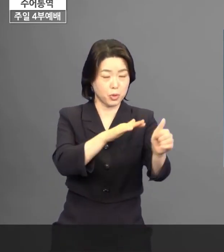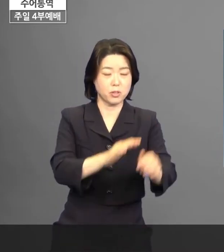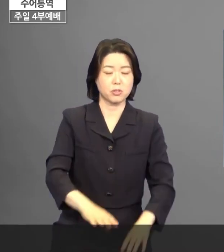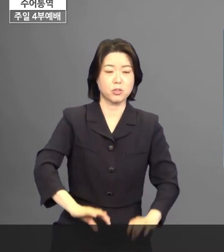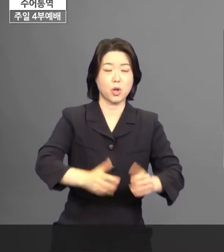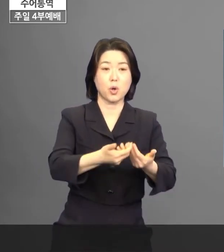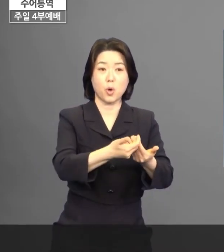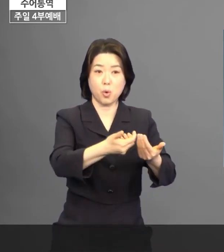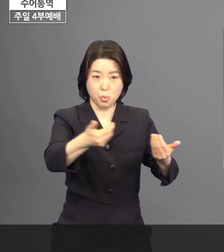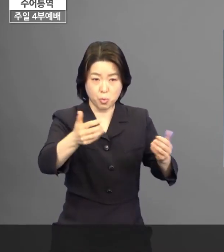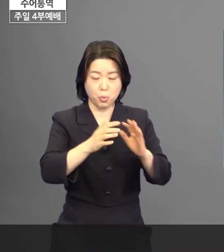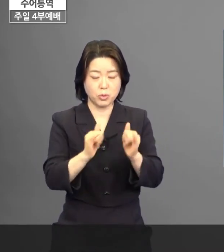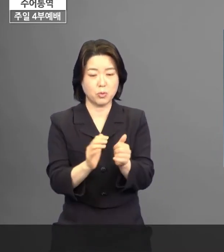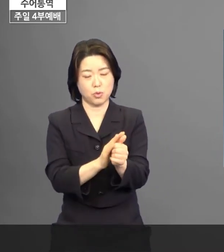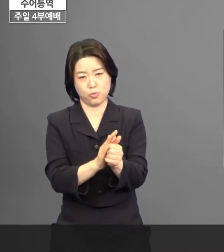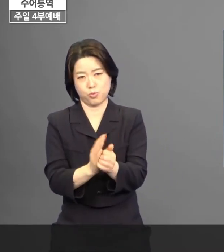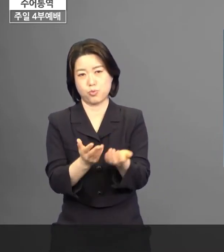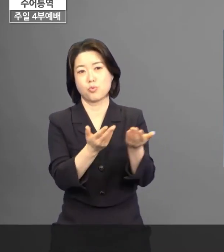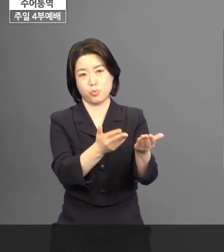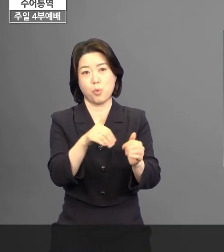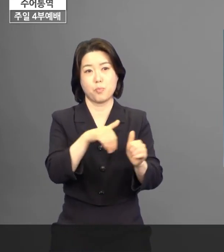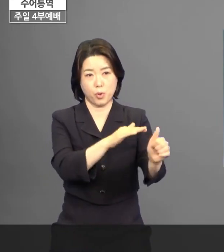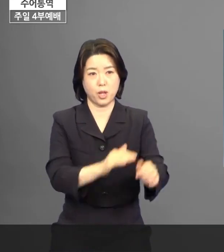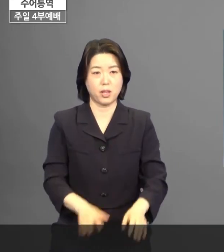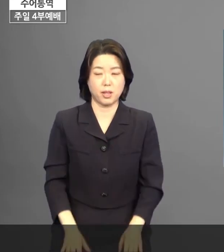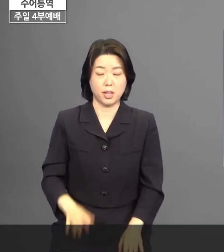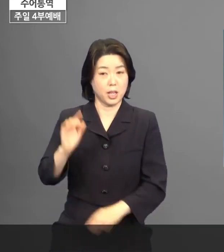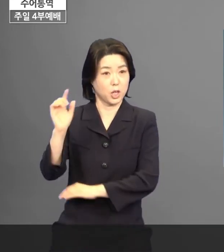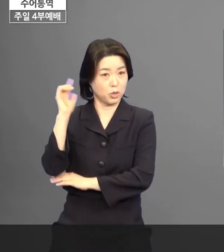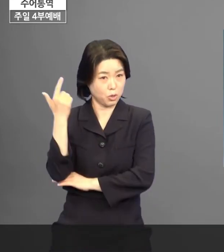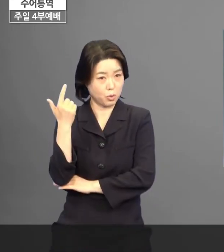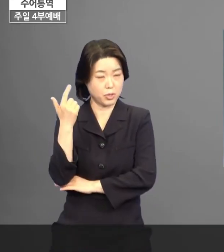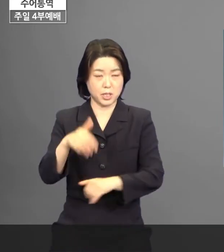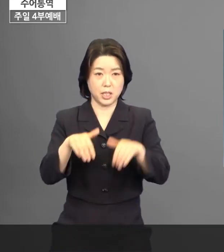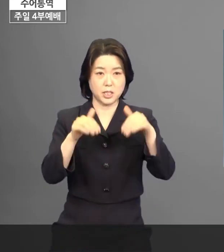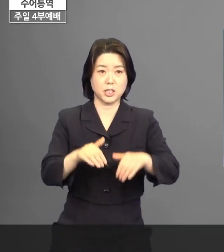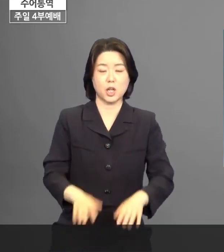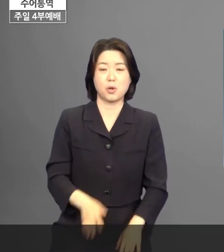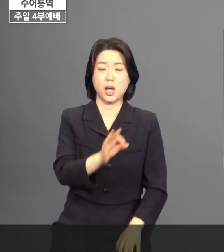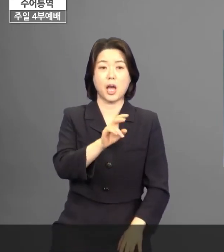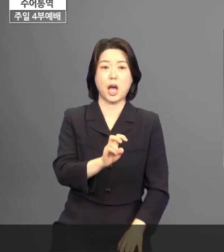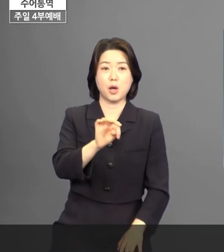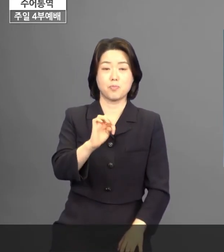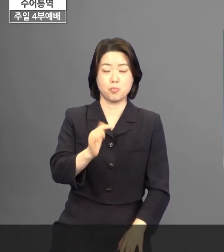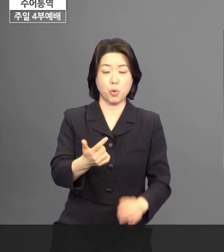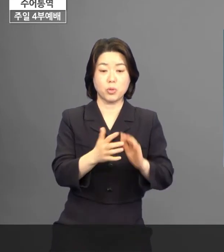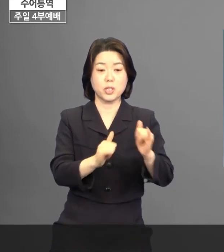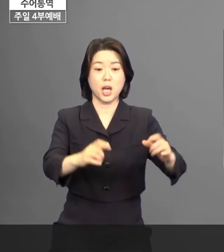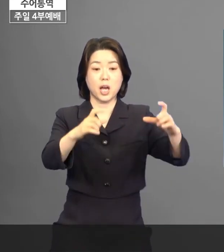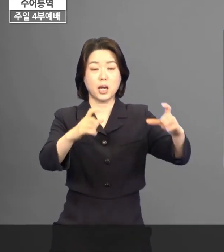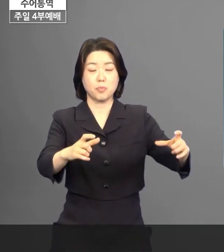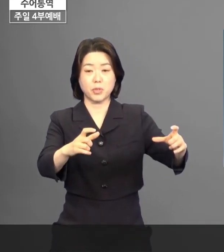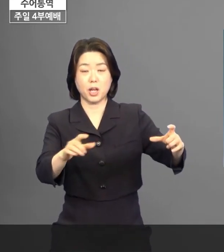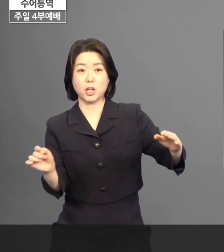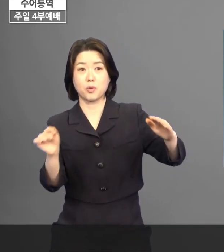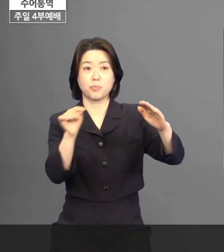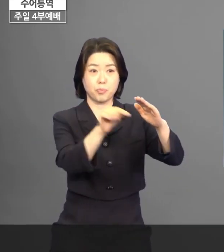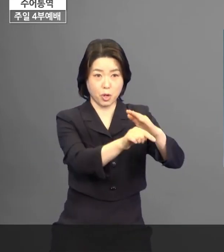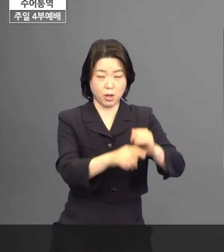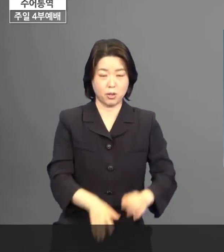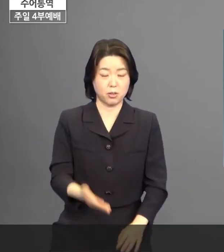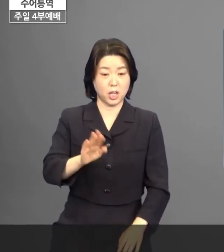고인에게 조의를 표하게 하였다. 그래서 다윗의 신하들이 암몬 사람의 땅에 이르렀다. 그러나 암몬